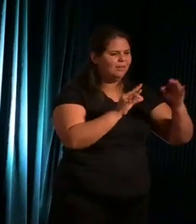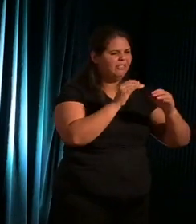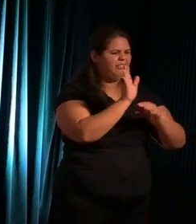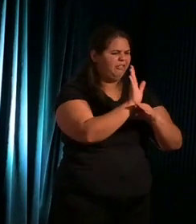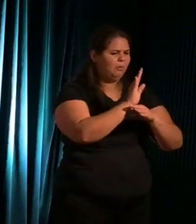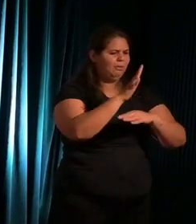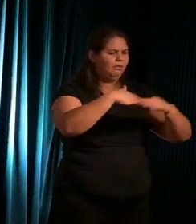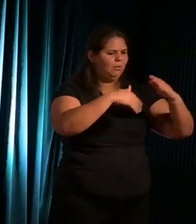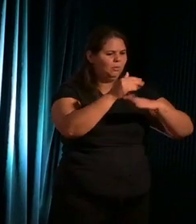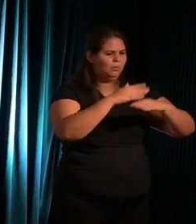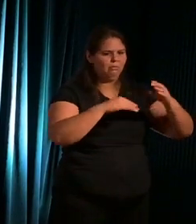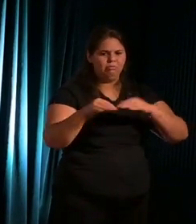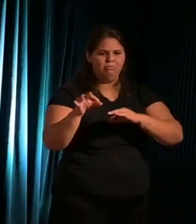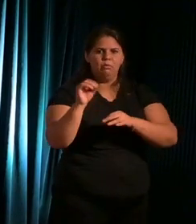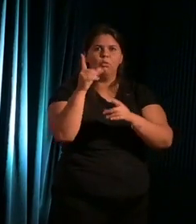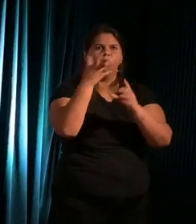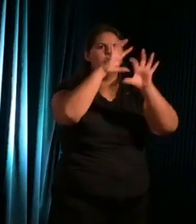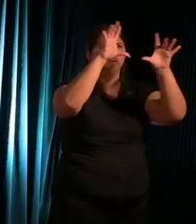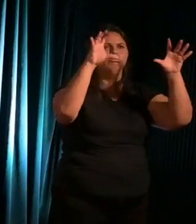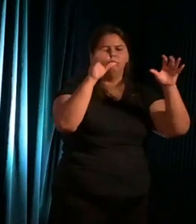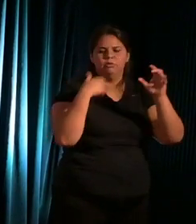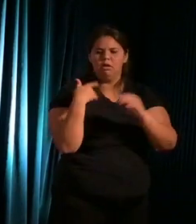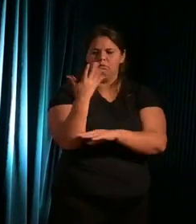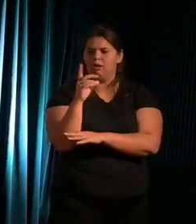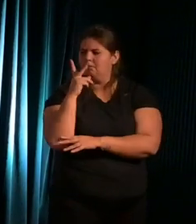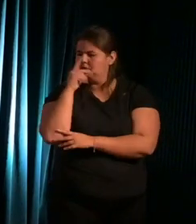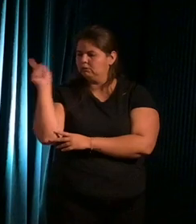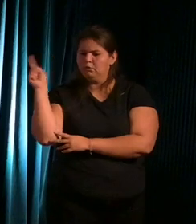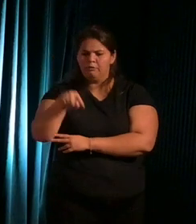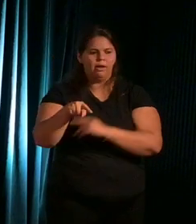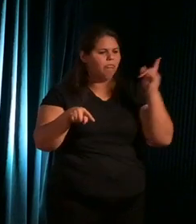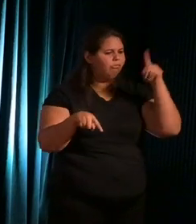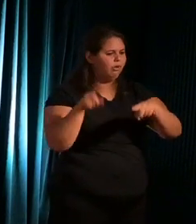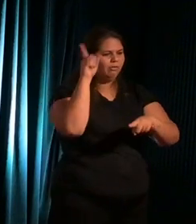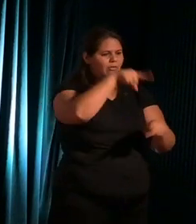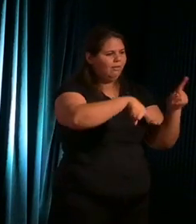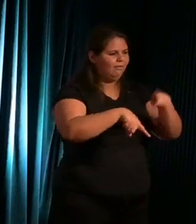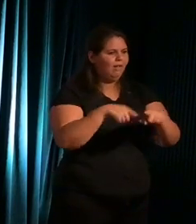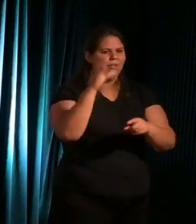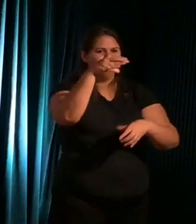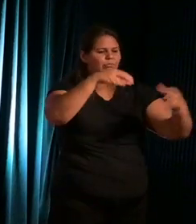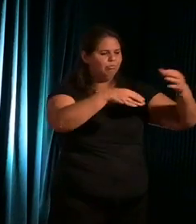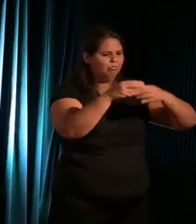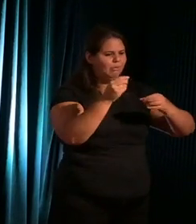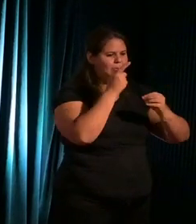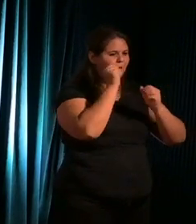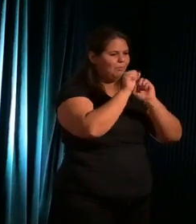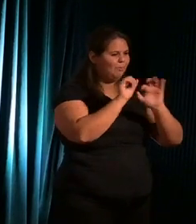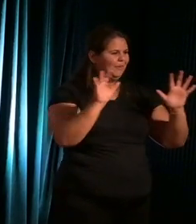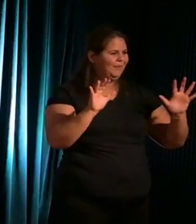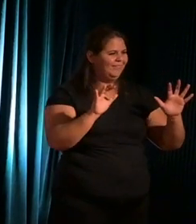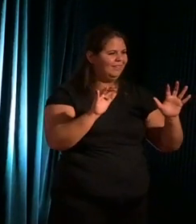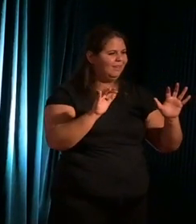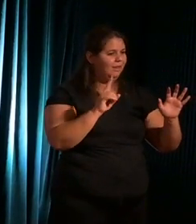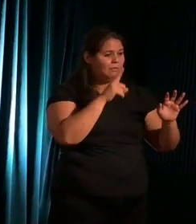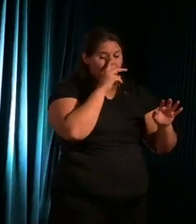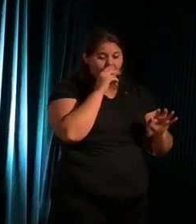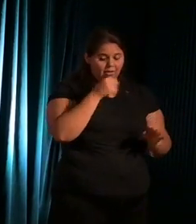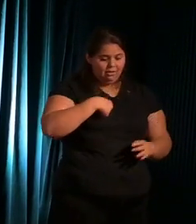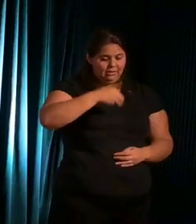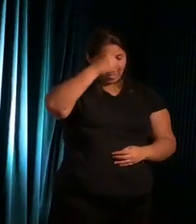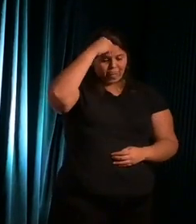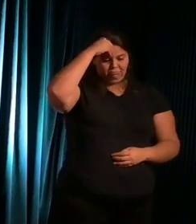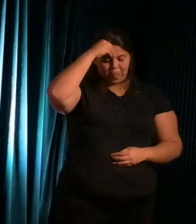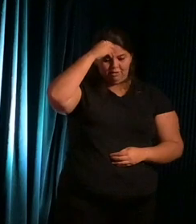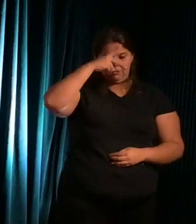ali, eu quero uma nuvem, e recomeçava cada dia esses encantamentos que era dele,